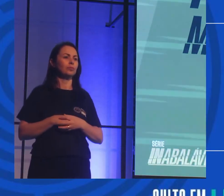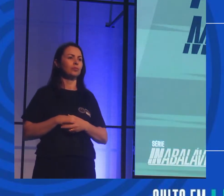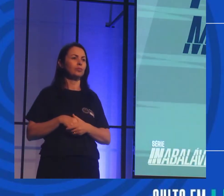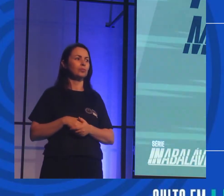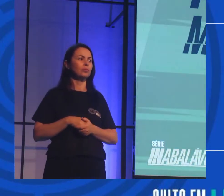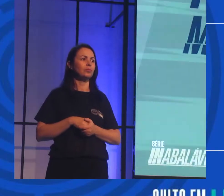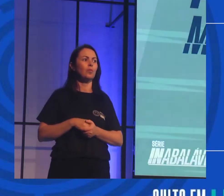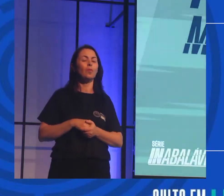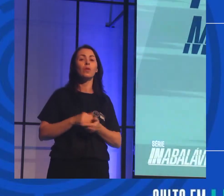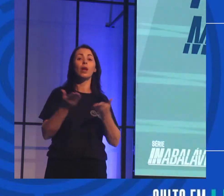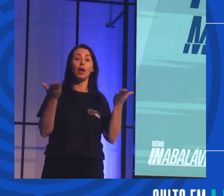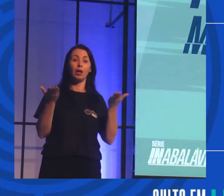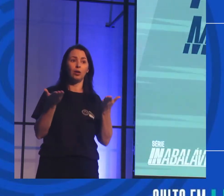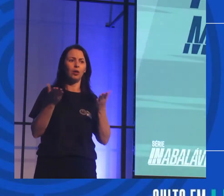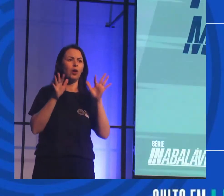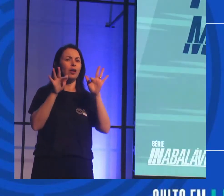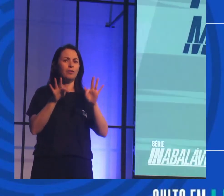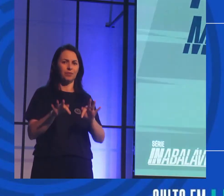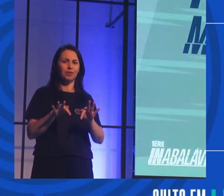E eu quero terminar dizendo, ainda